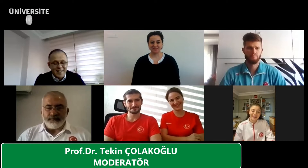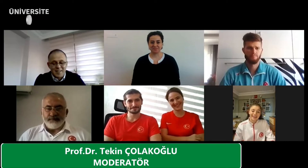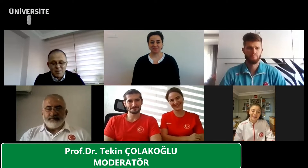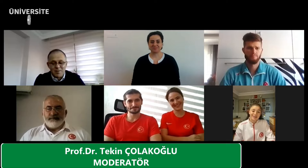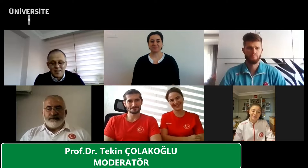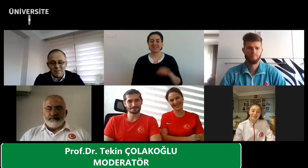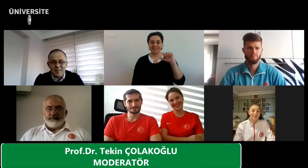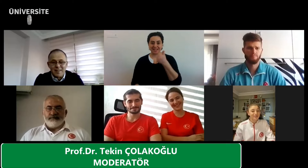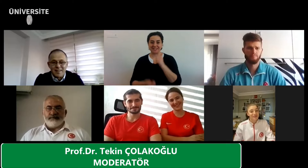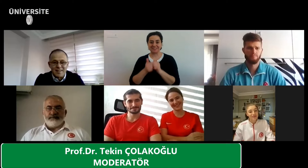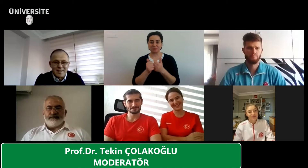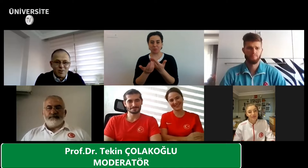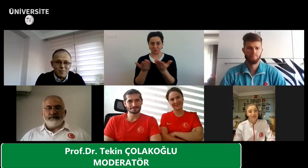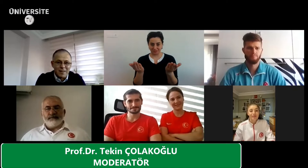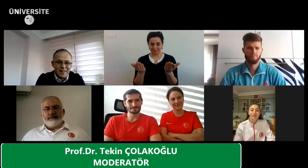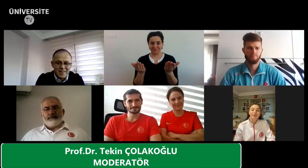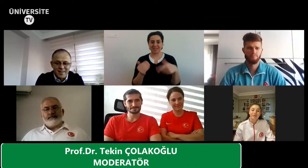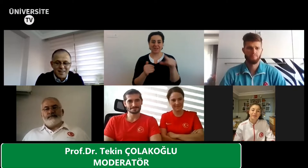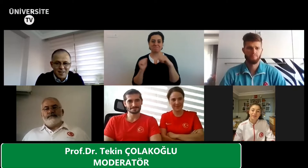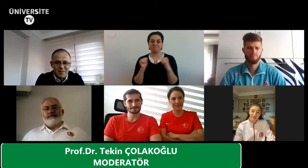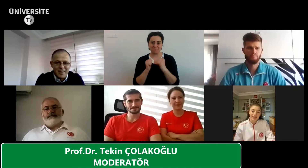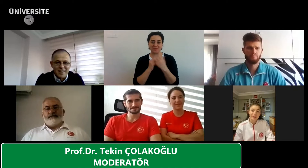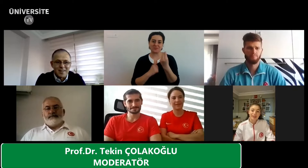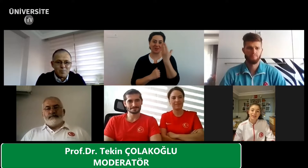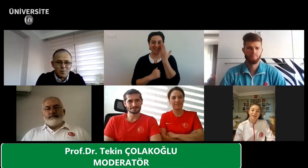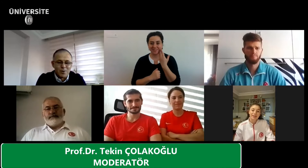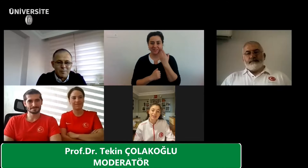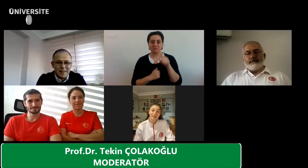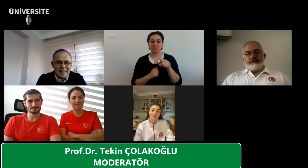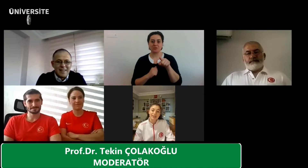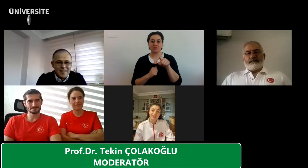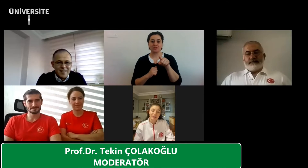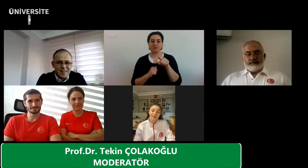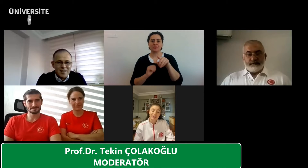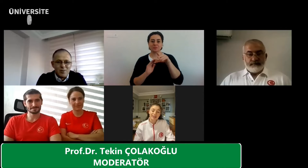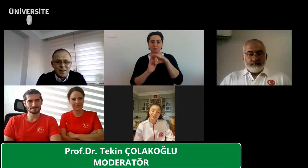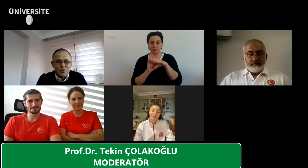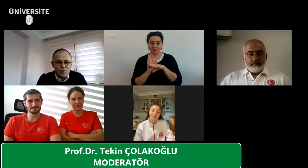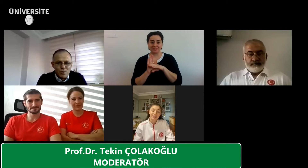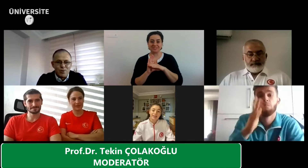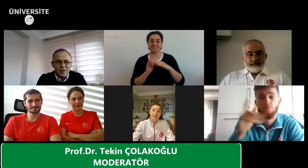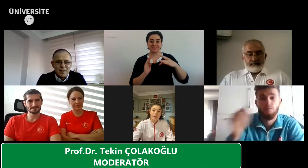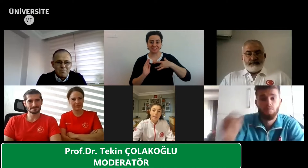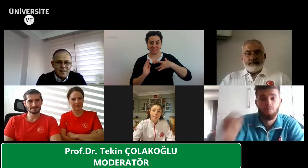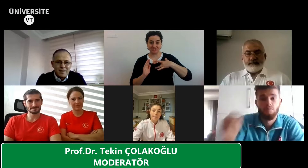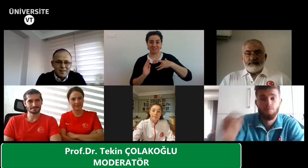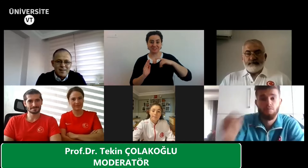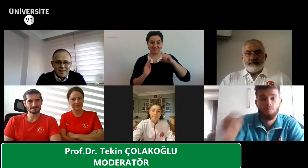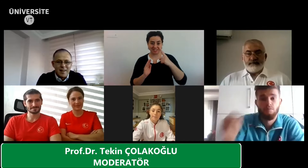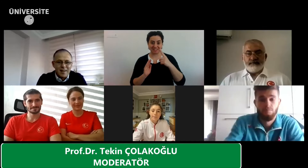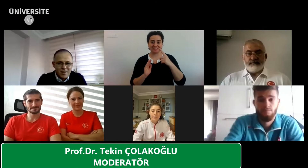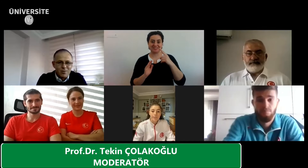Evet, değerli sporcularımız, sizlerle olmak gerçekten keyifli. Bu programı canlı yayın olarak stüdyoda